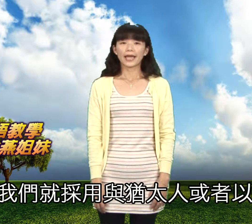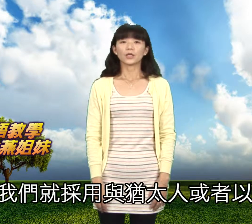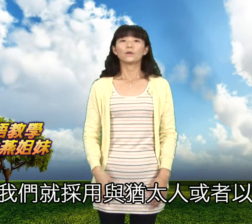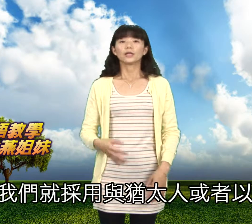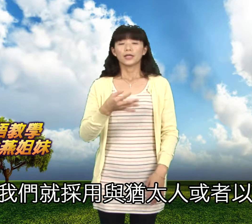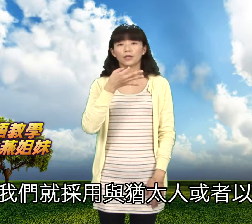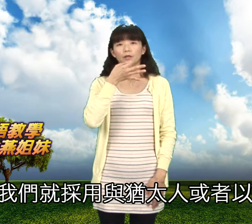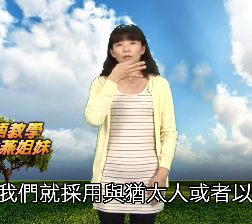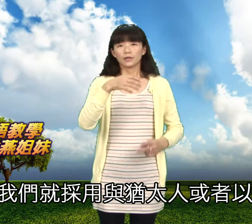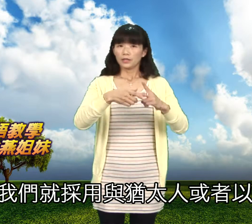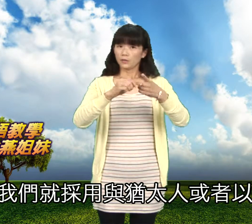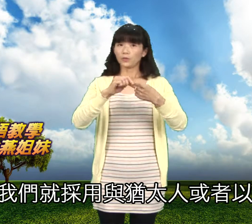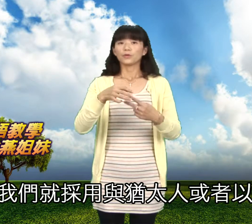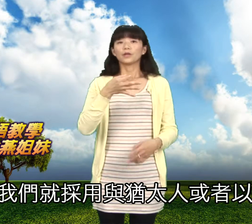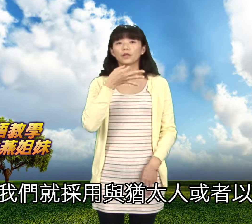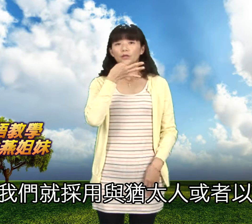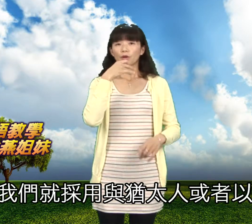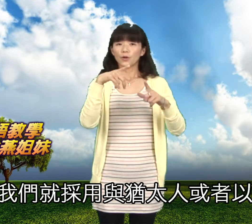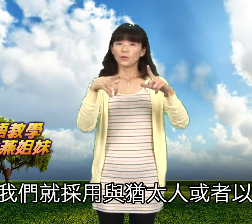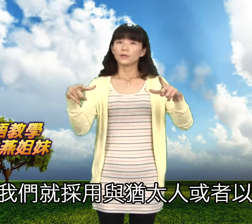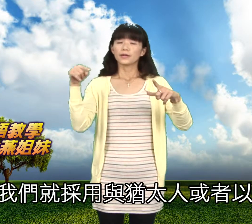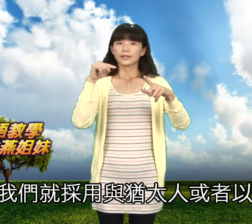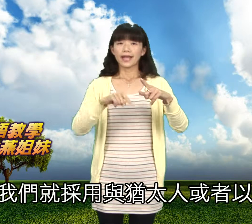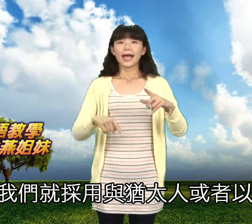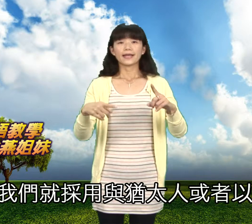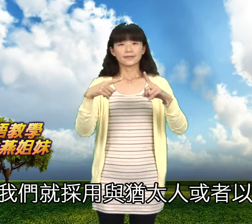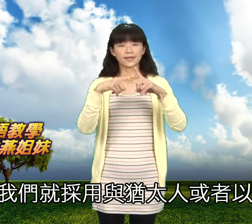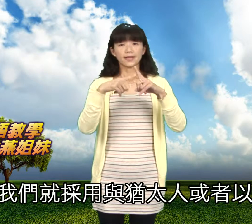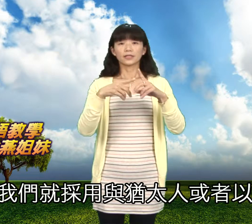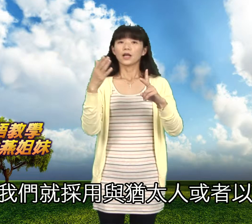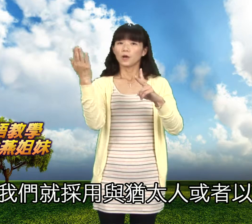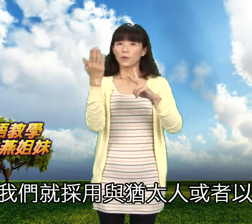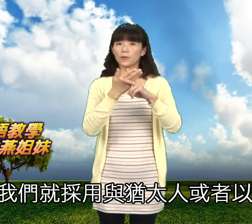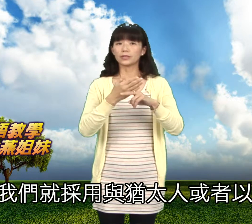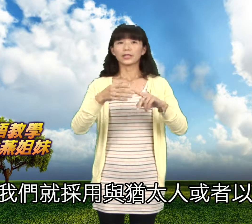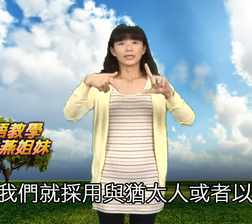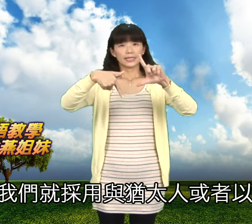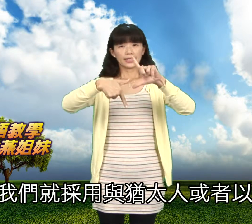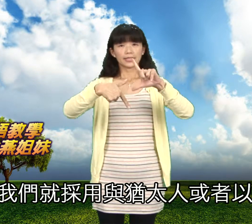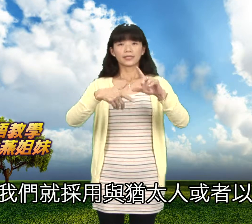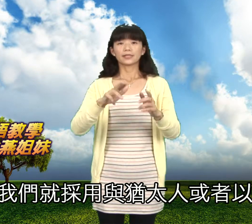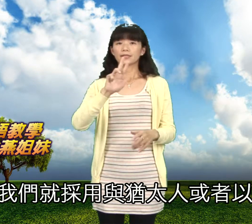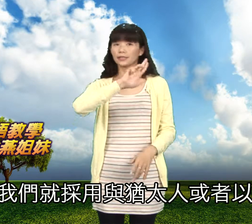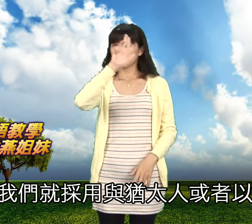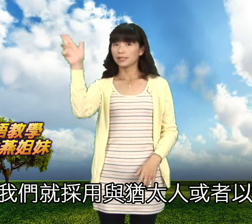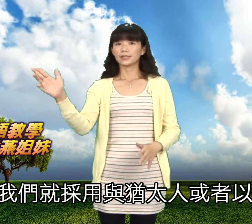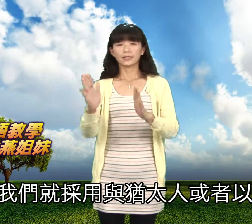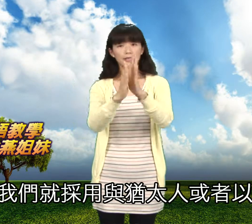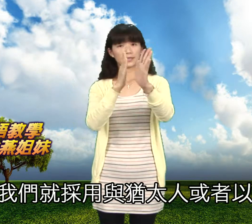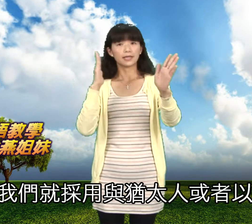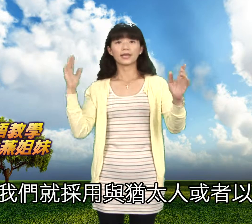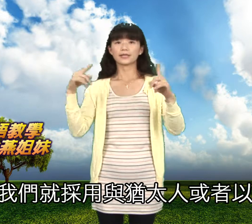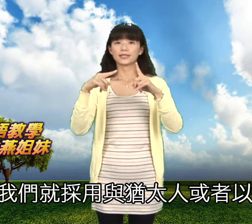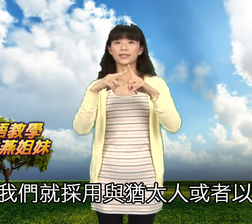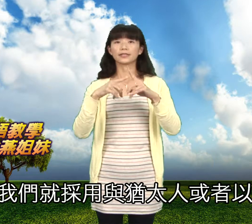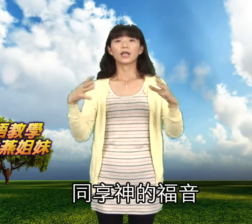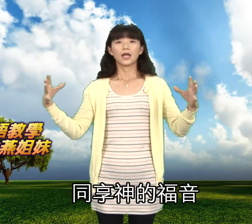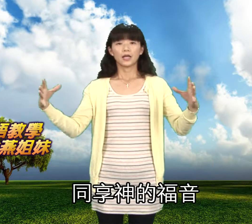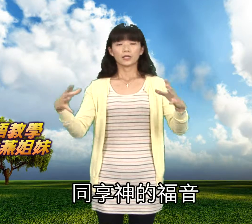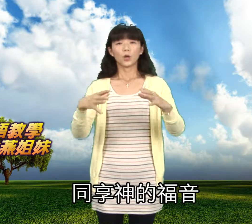用与犹太人或者以色列人